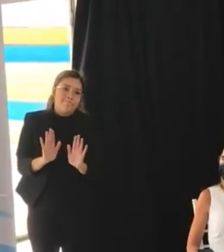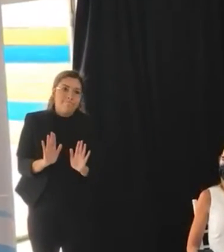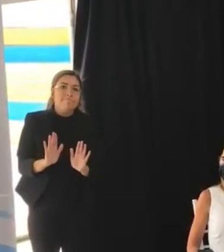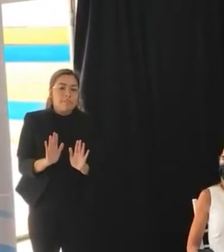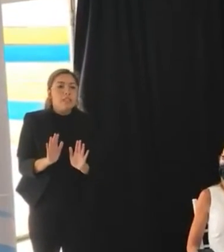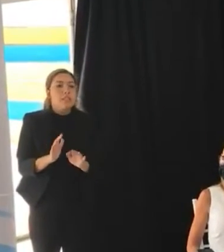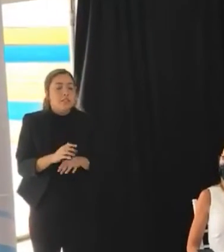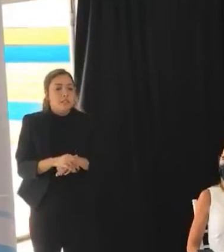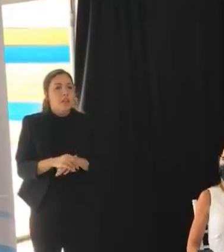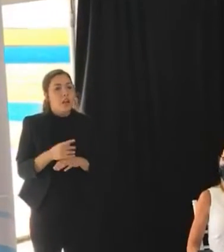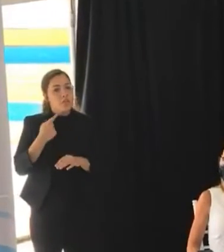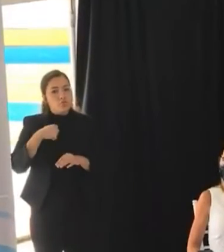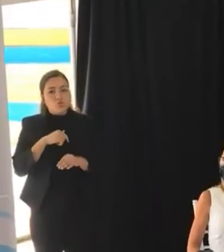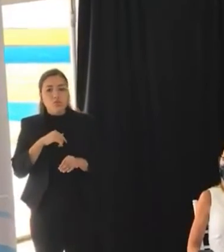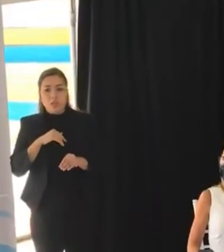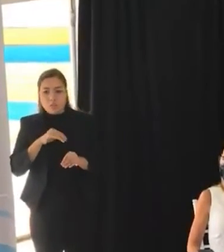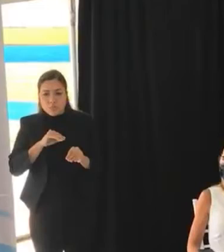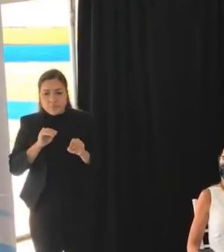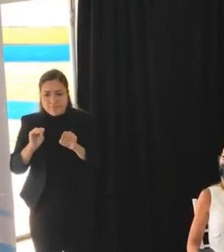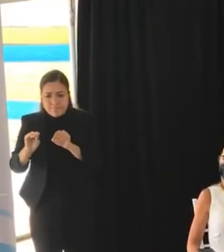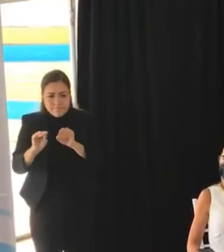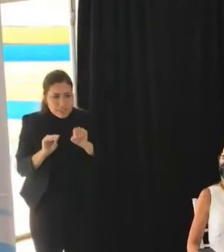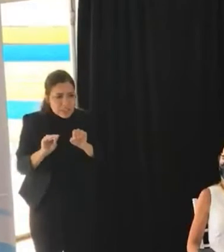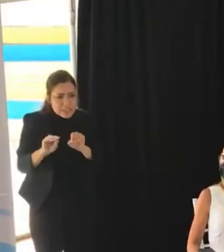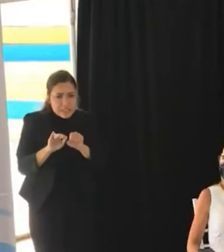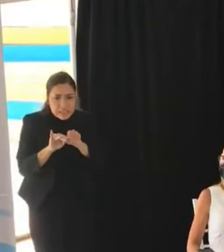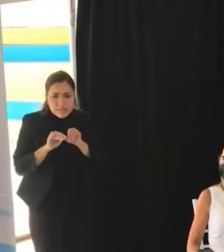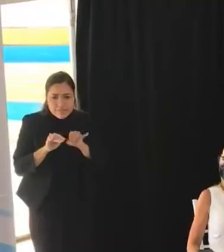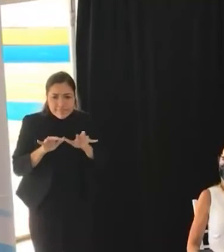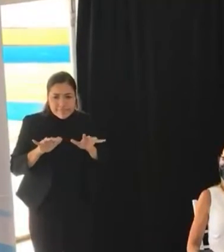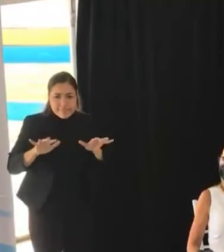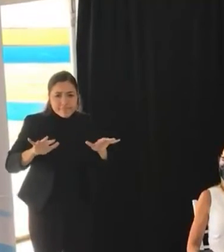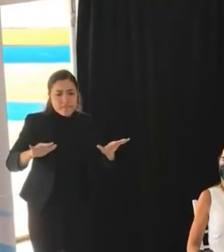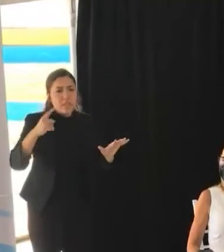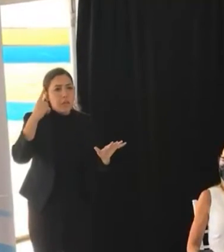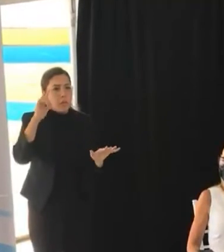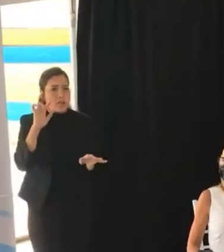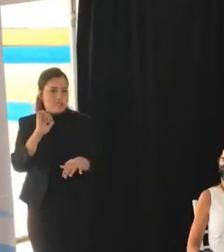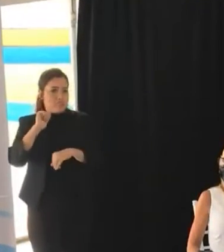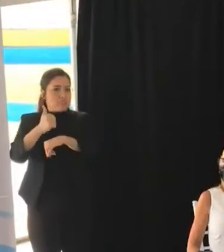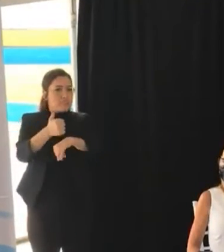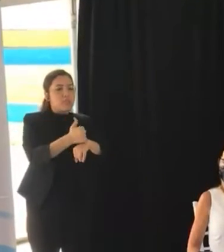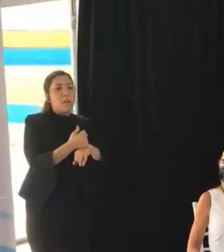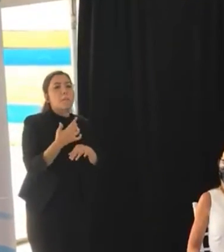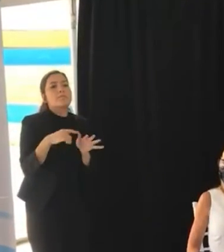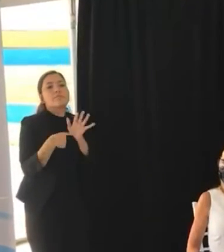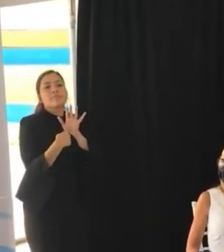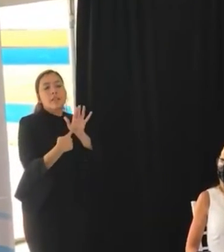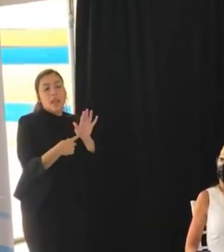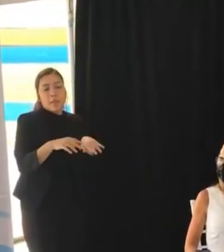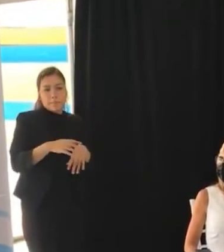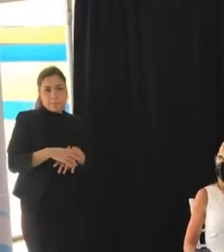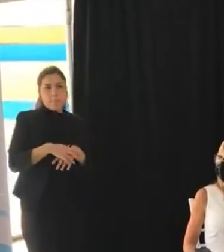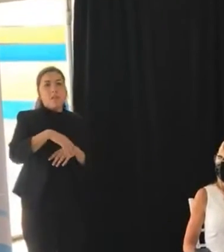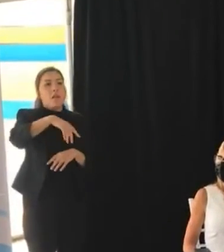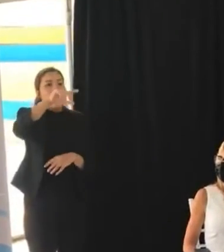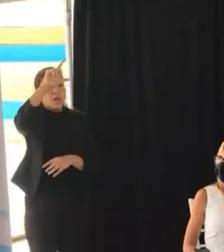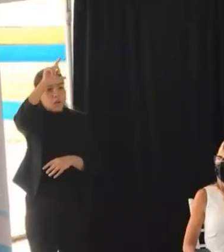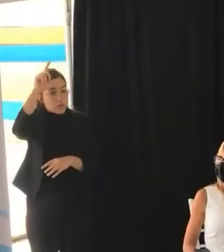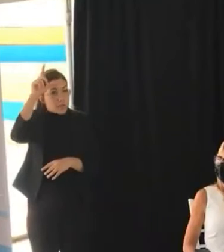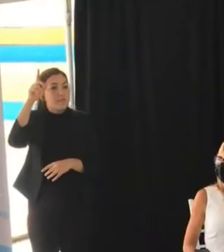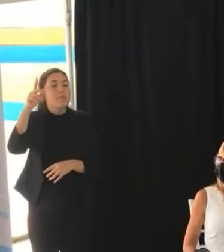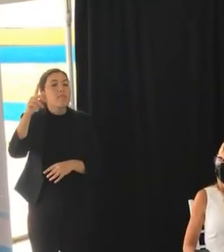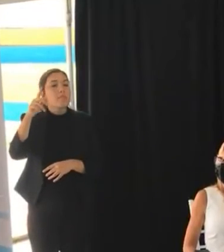cada municipio para que podamos definir cuántas vacunas, por ejemplo, voy a coger Loíza, pues la alcaldía tiene unos